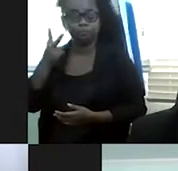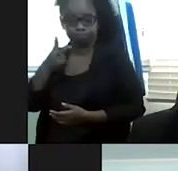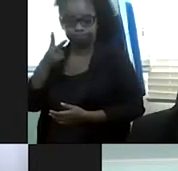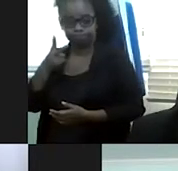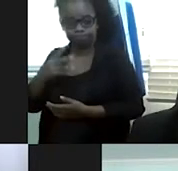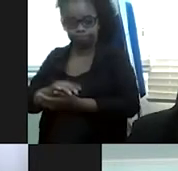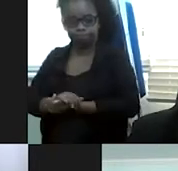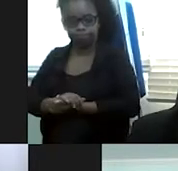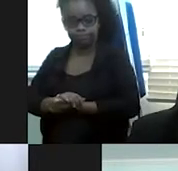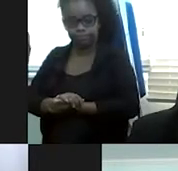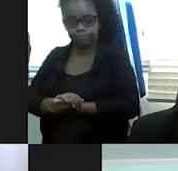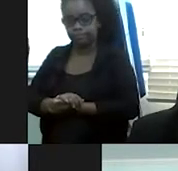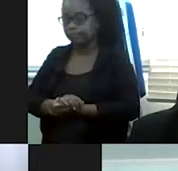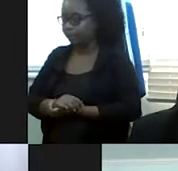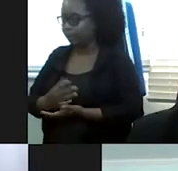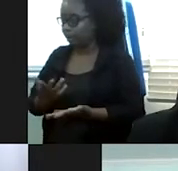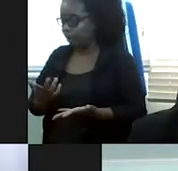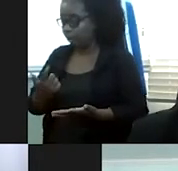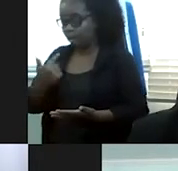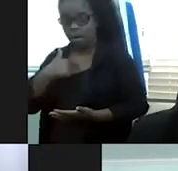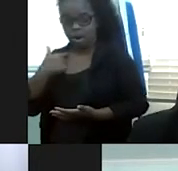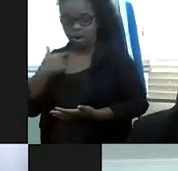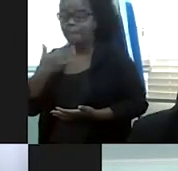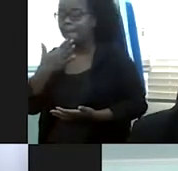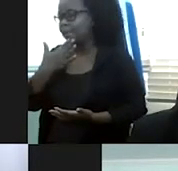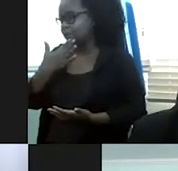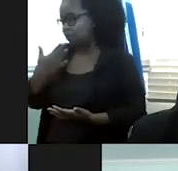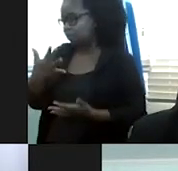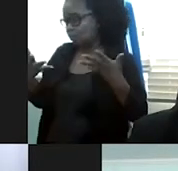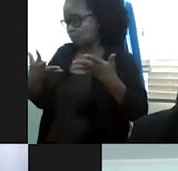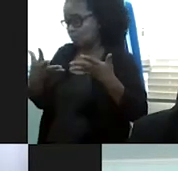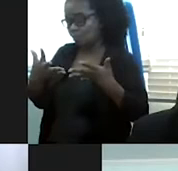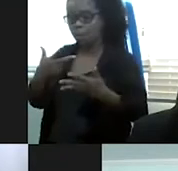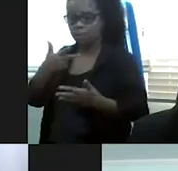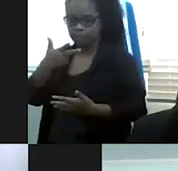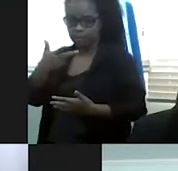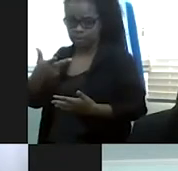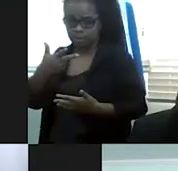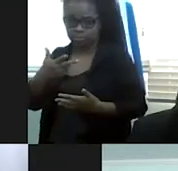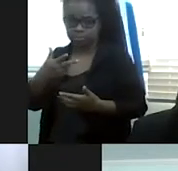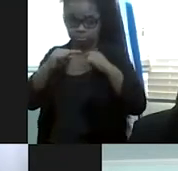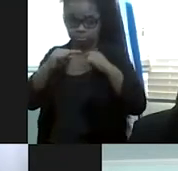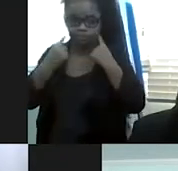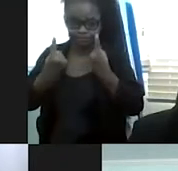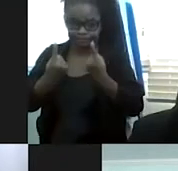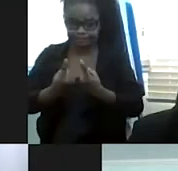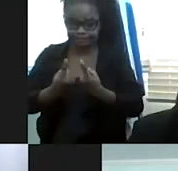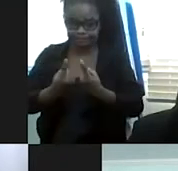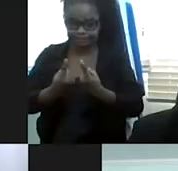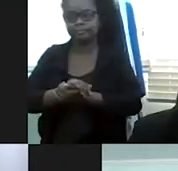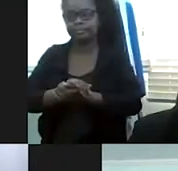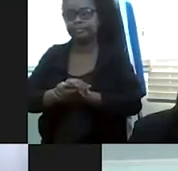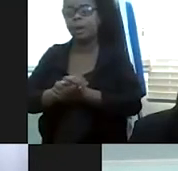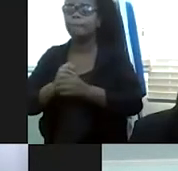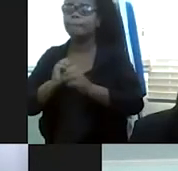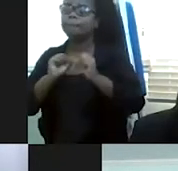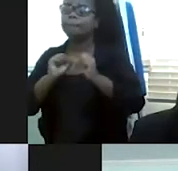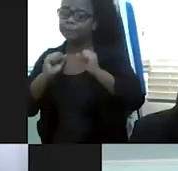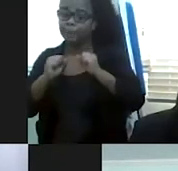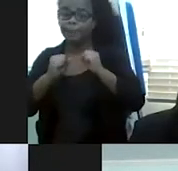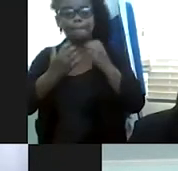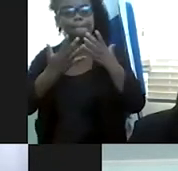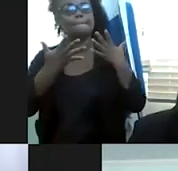O que me faz hoje pedir a palavra nessa sessão é para